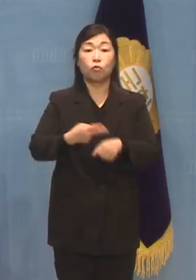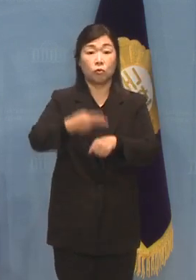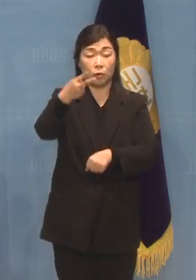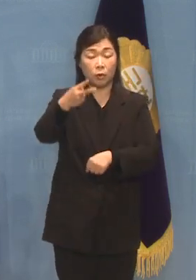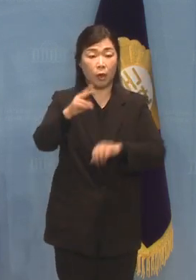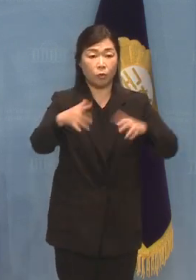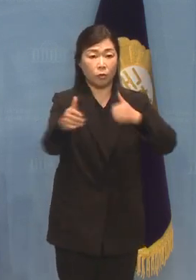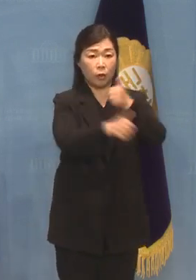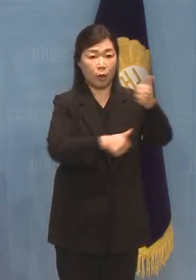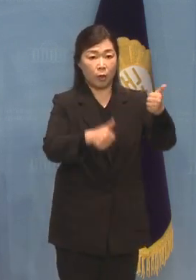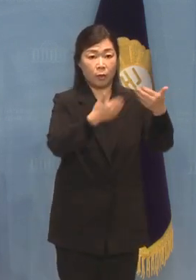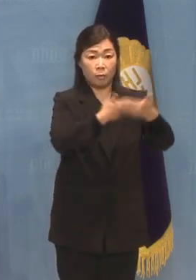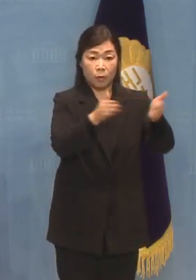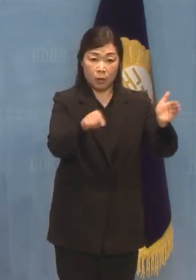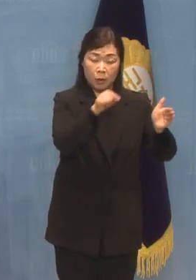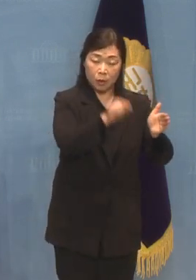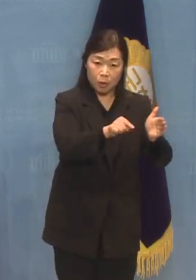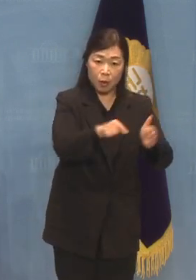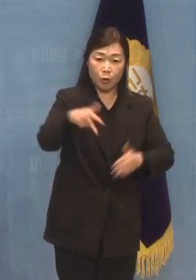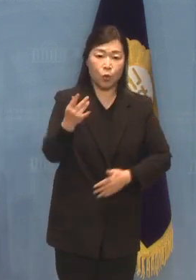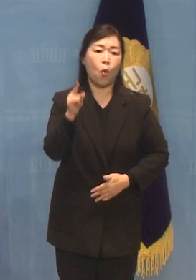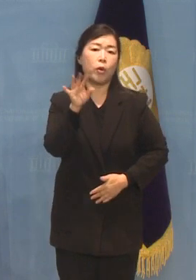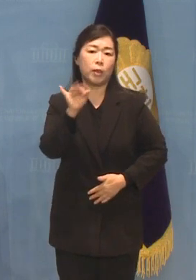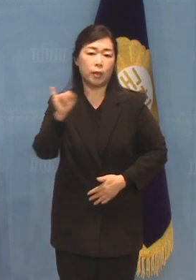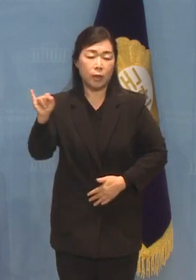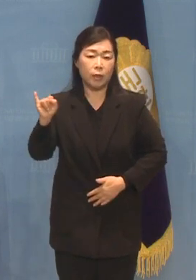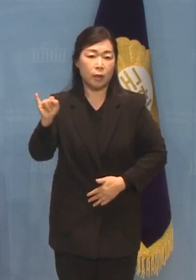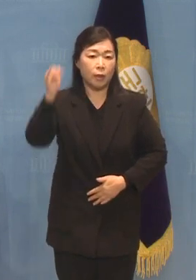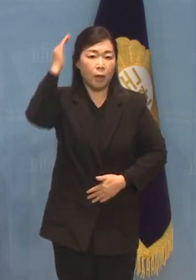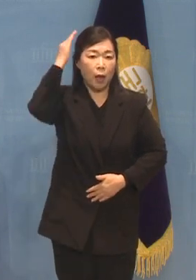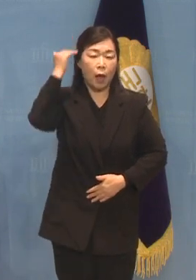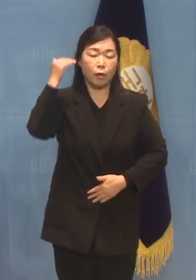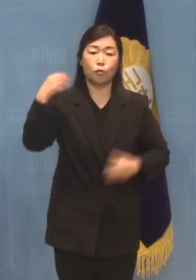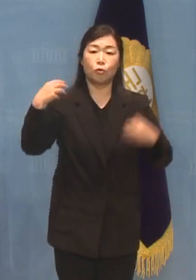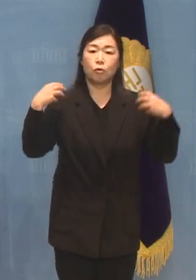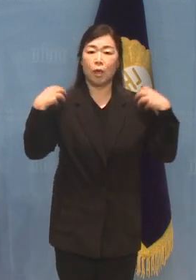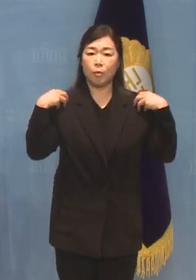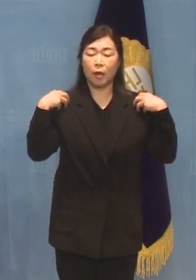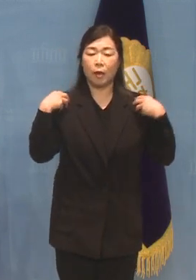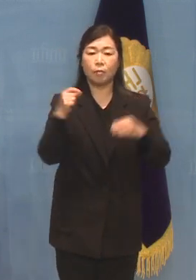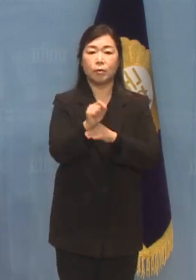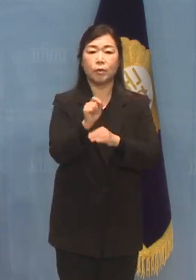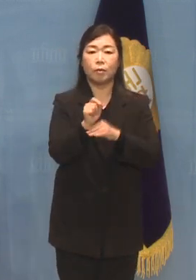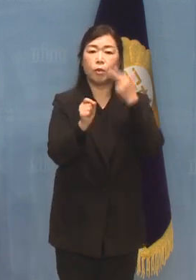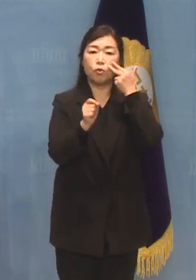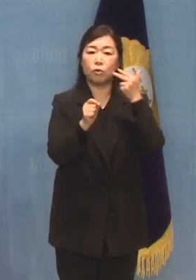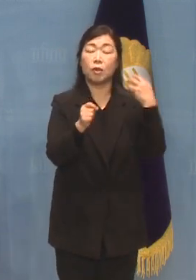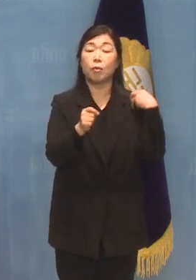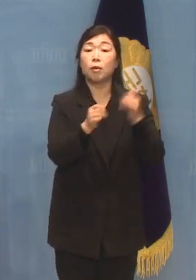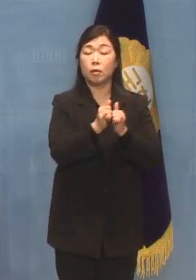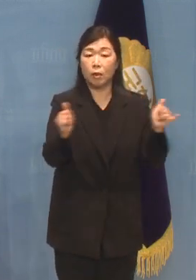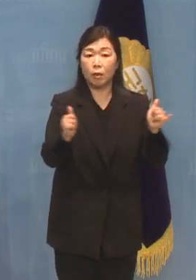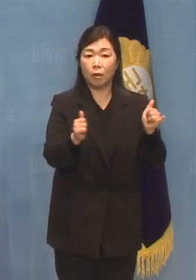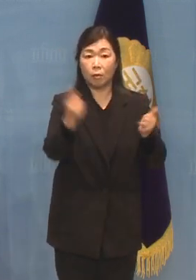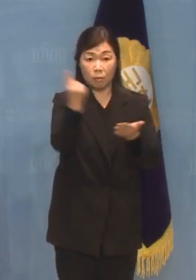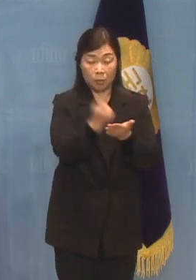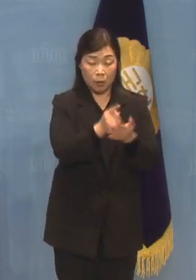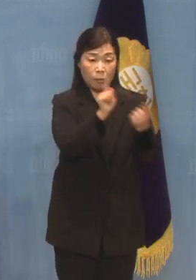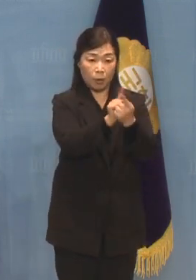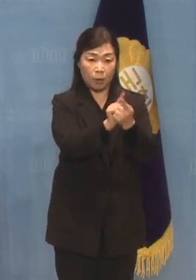국회 부의장실에서 조이 사쿠라이 주한미국 대사관 공관 차석과 면담할